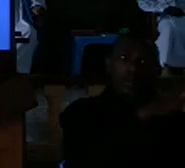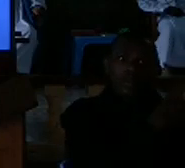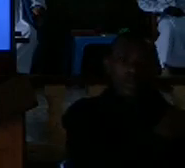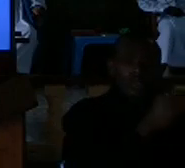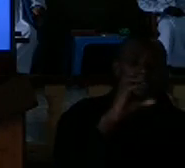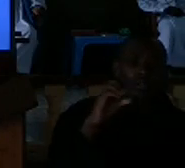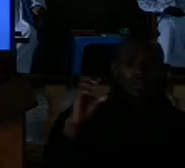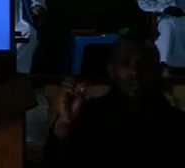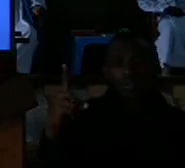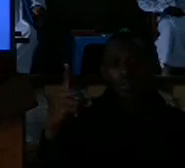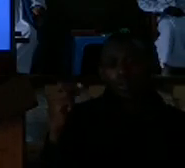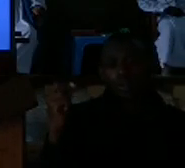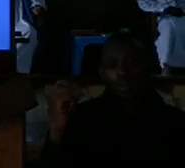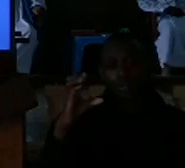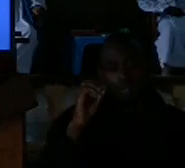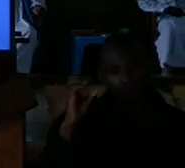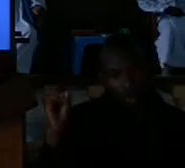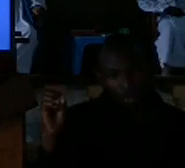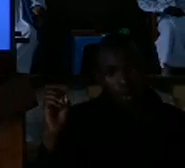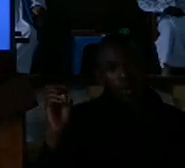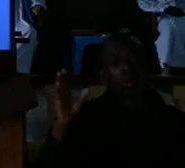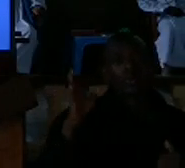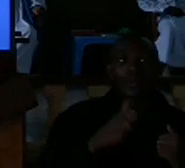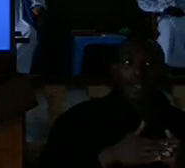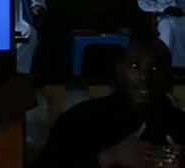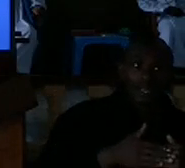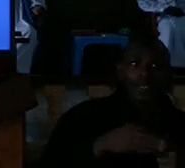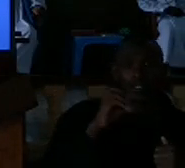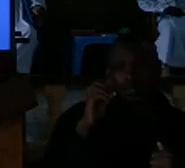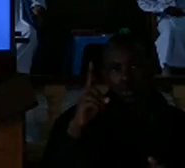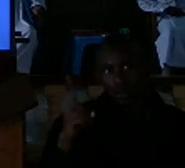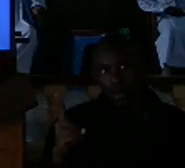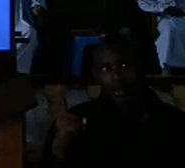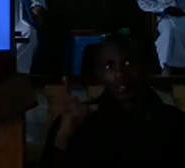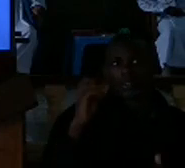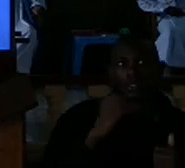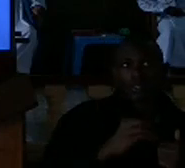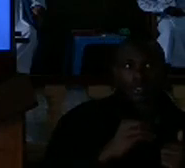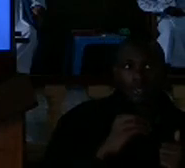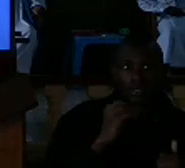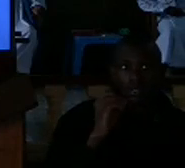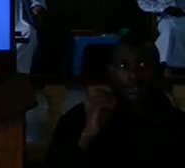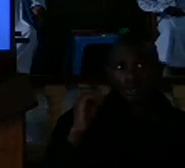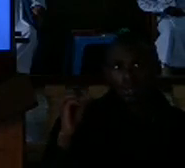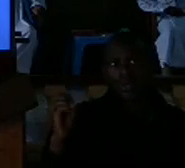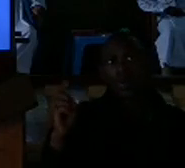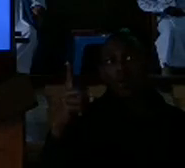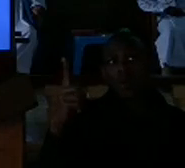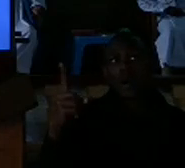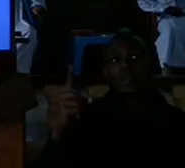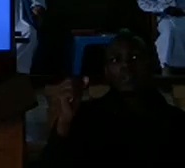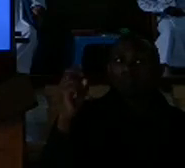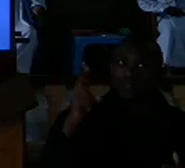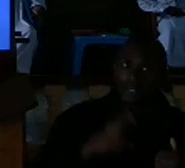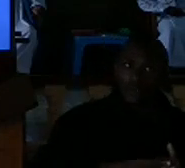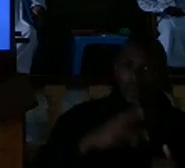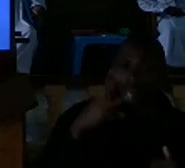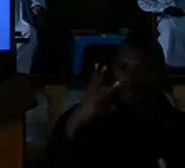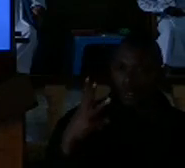imwe kibugu kibugu imwe mugwanja ithatu ithatu na